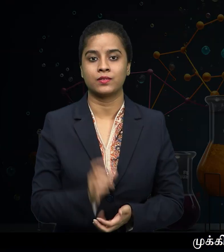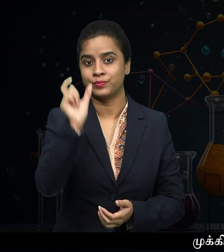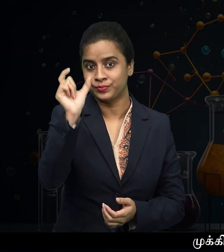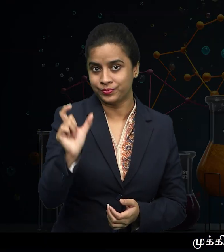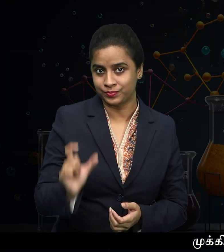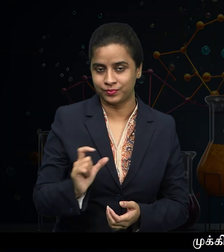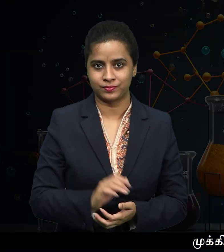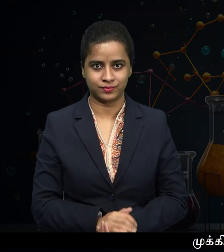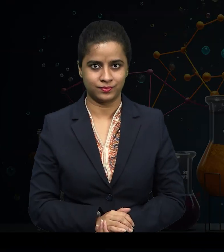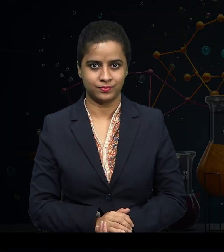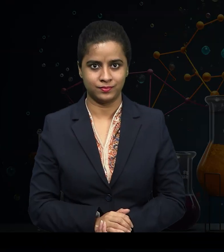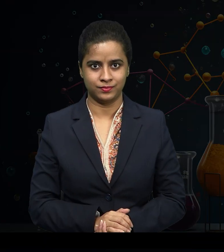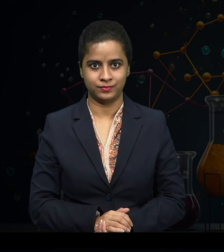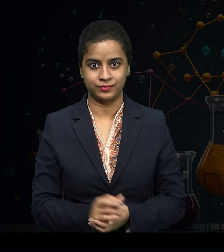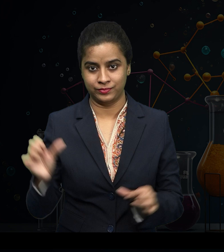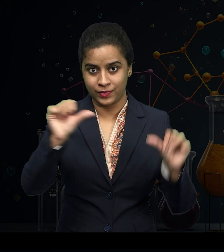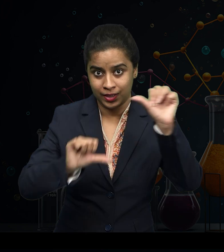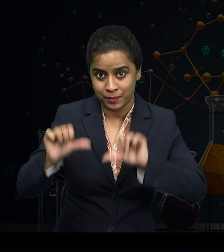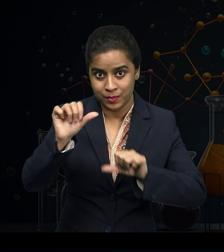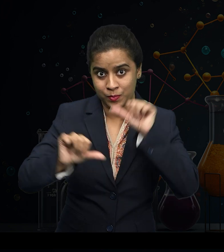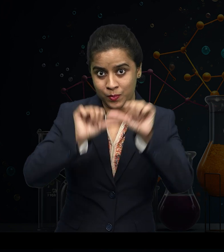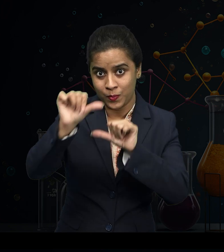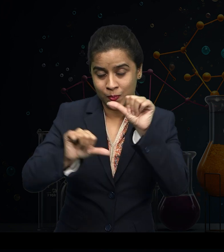முக்கிய வார்த்தைகள்: எரிப்பு,